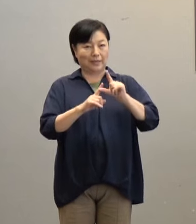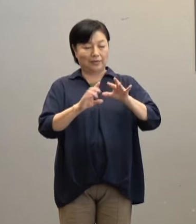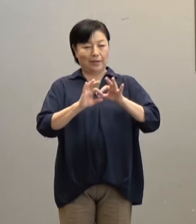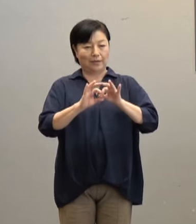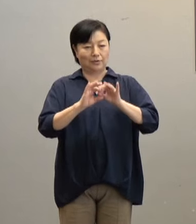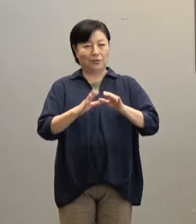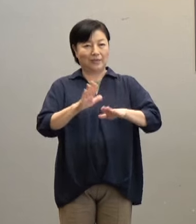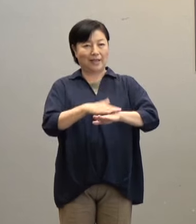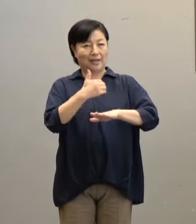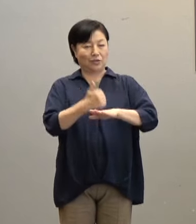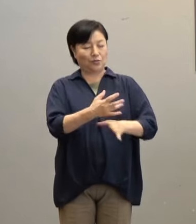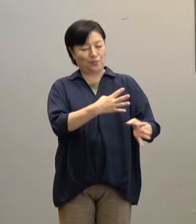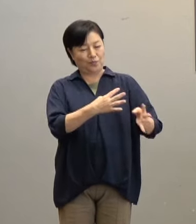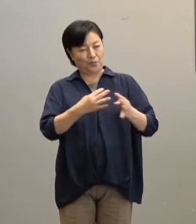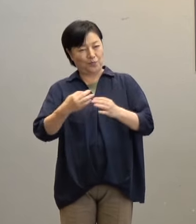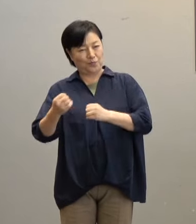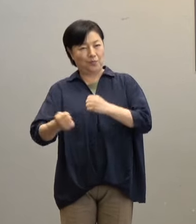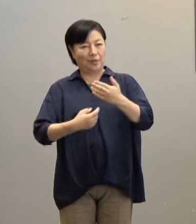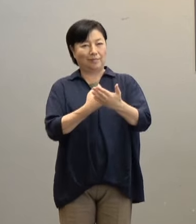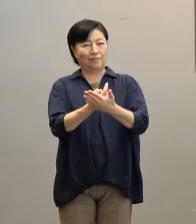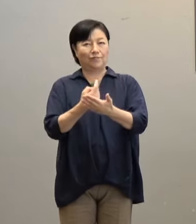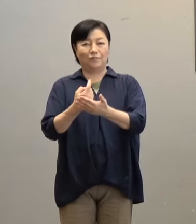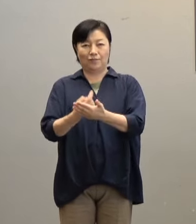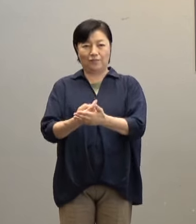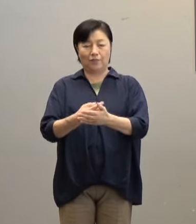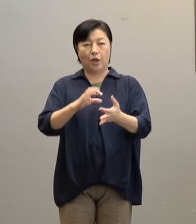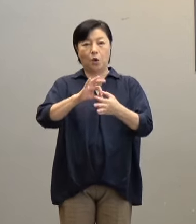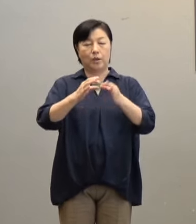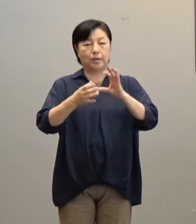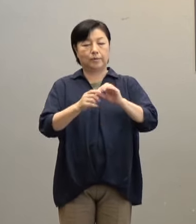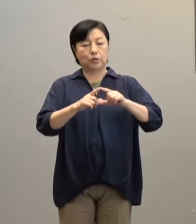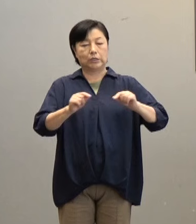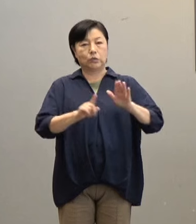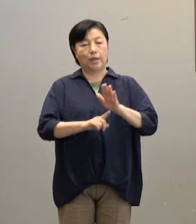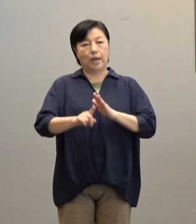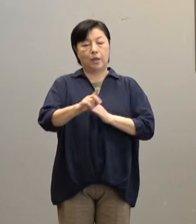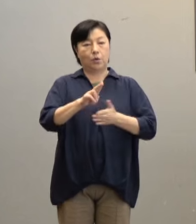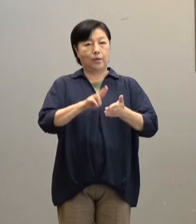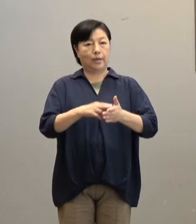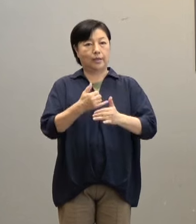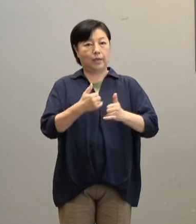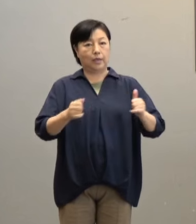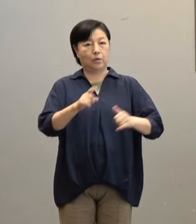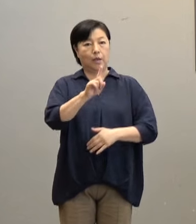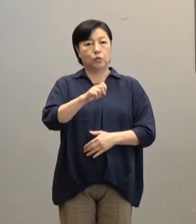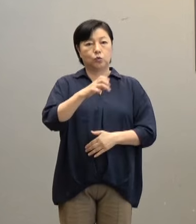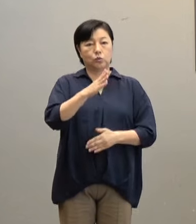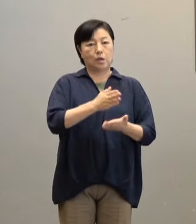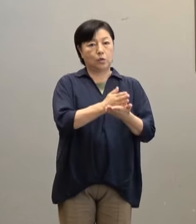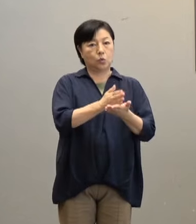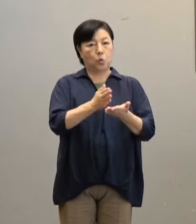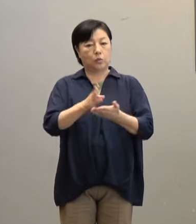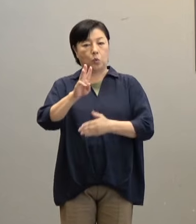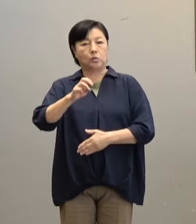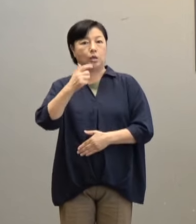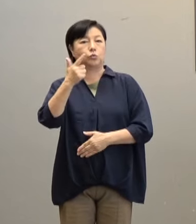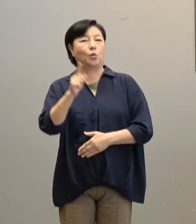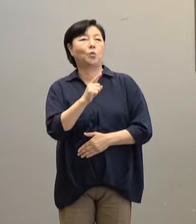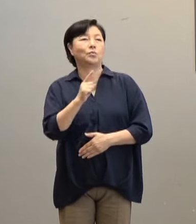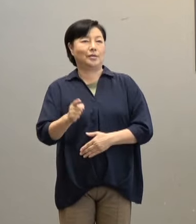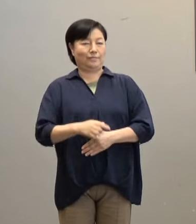かりのある選手が数多く出場し、オリンピック日本代表決定者は13競技36名に上ります